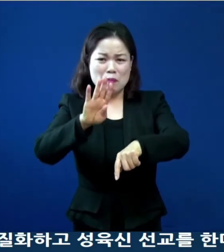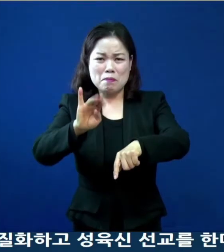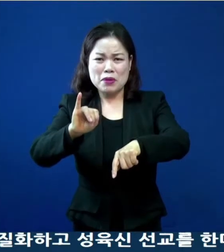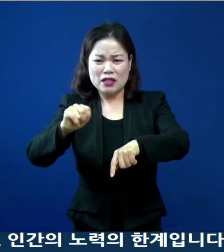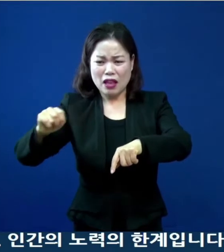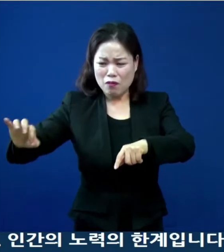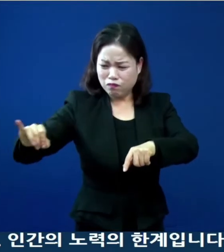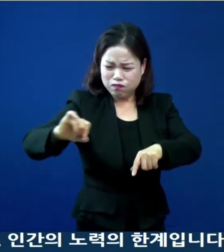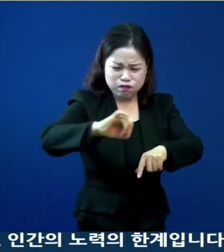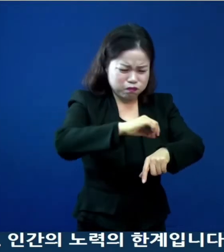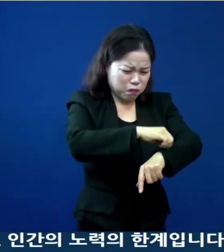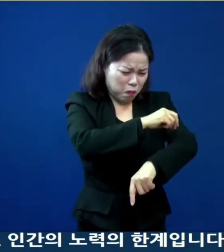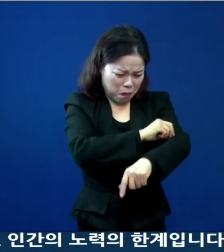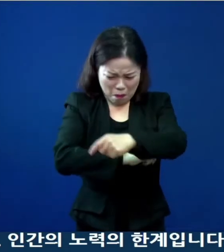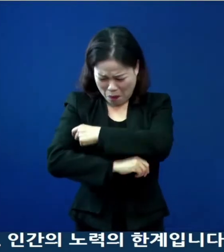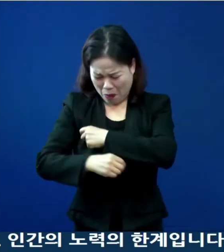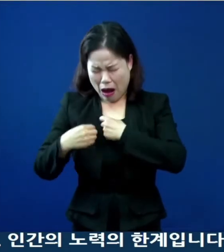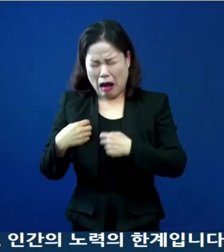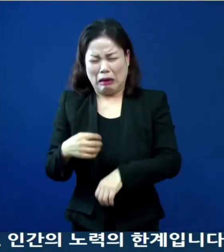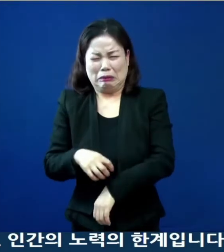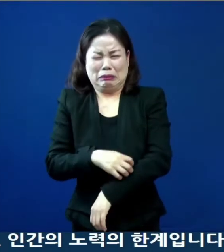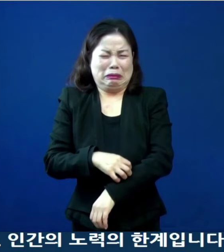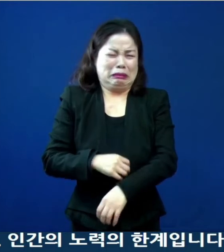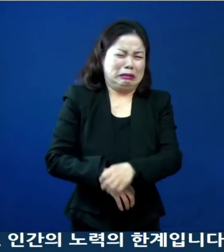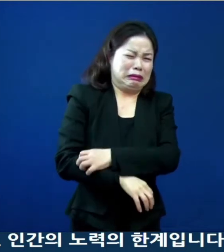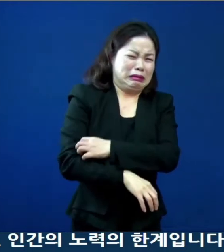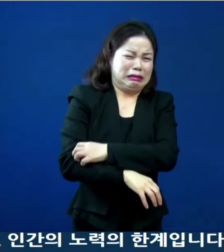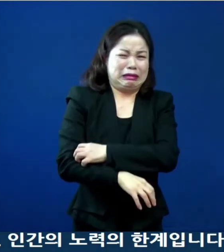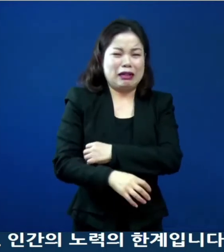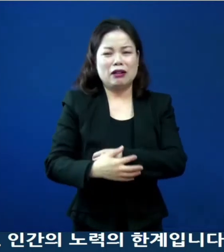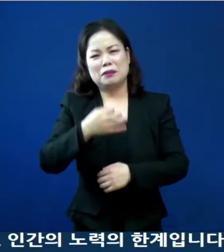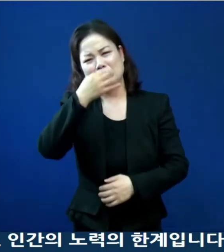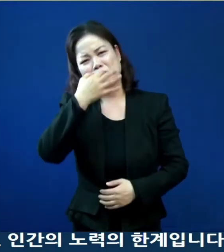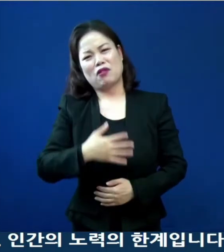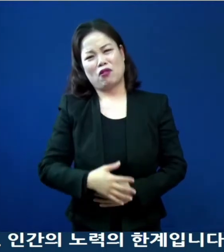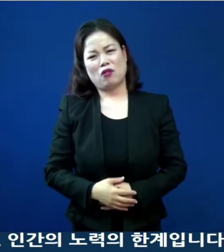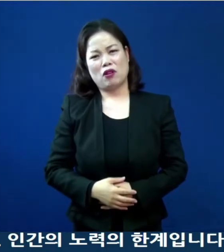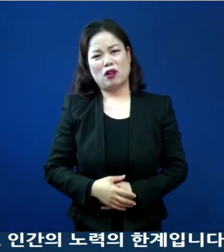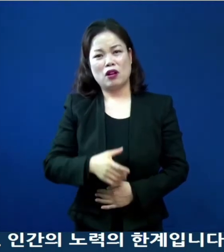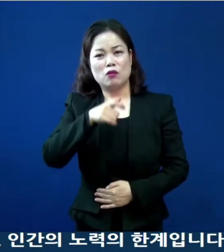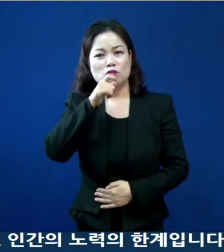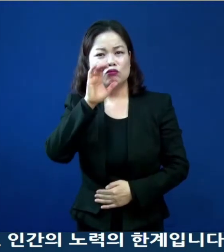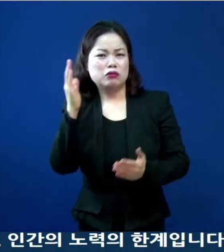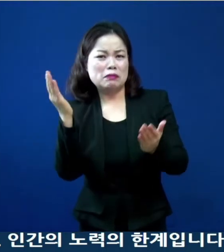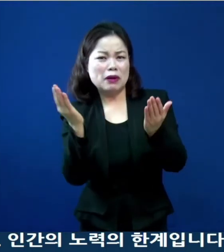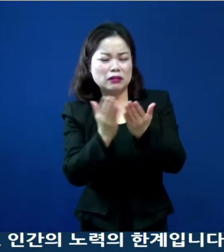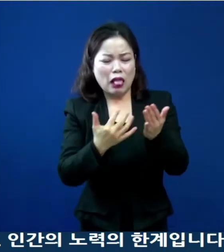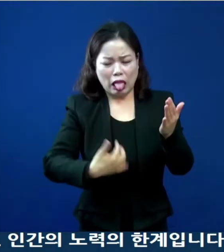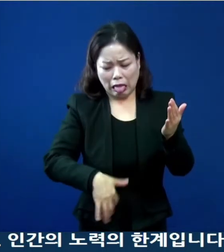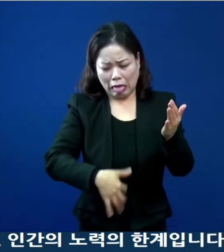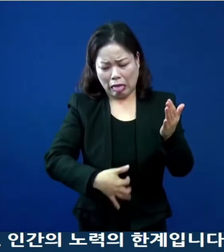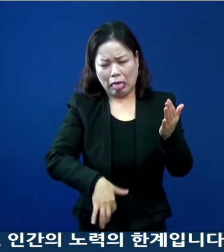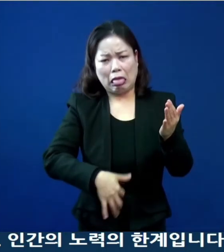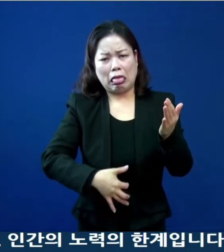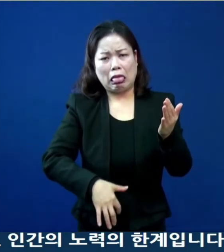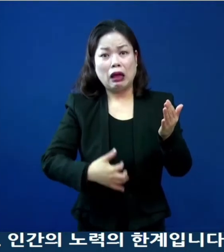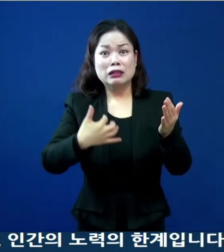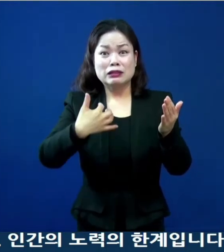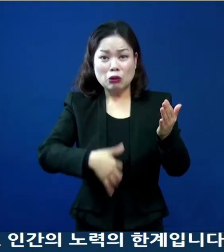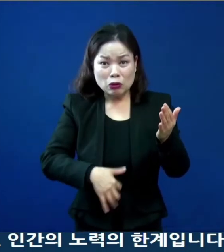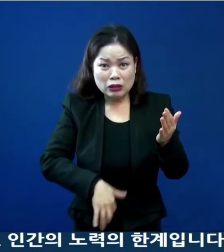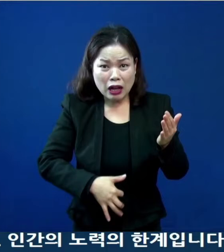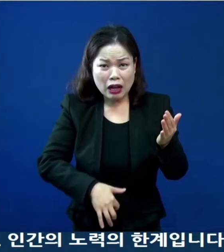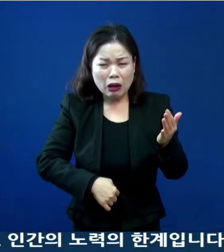빈대와 버루기 때문에 온몸이 다 뜯겨나간 거, 그게 매우 힘들었답니다. 물이 맞지 않아서 설사하고 그 설사가